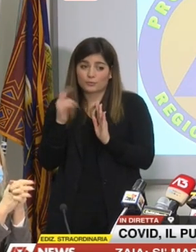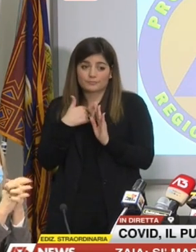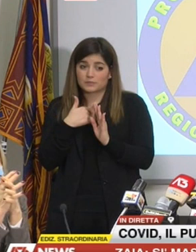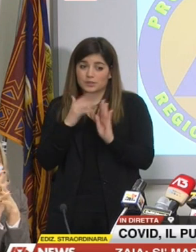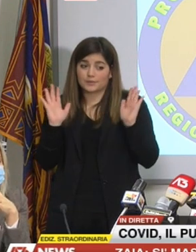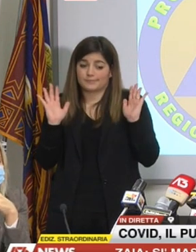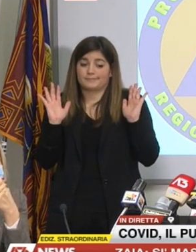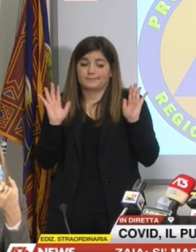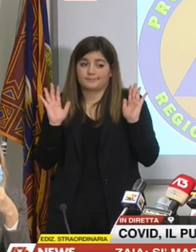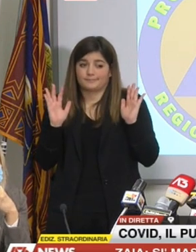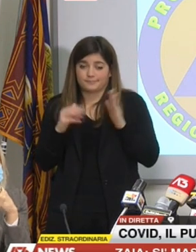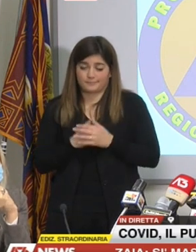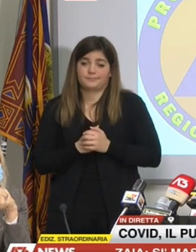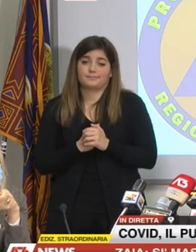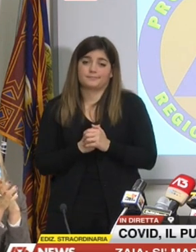bottone.